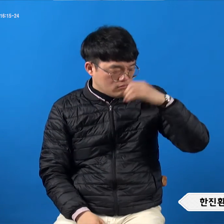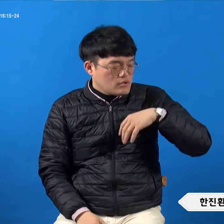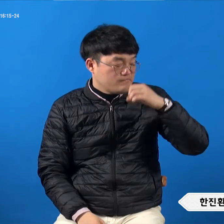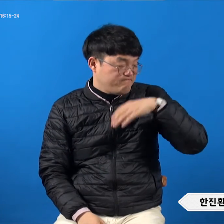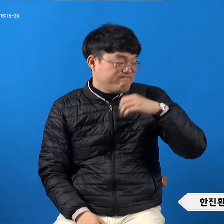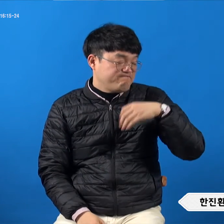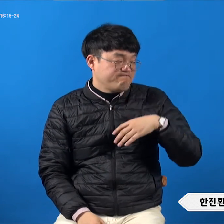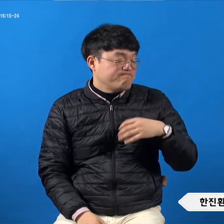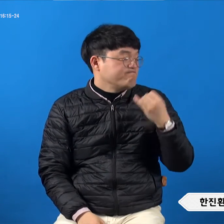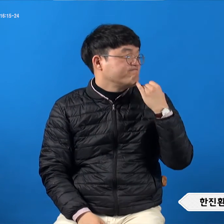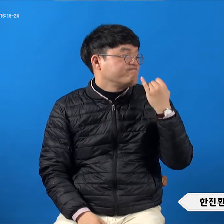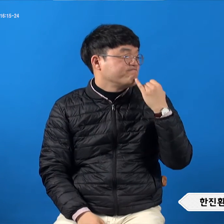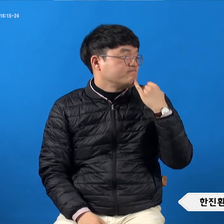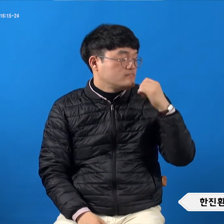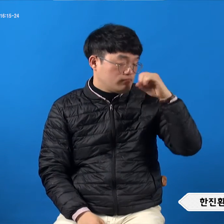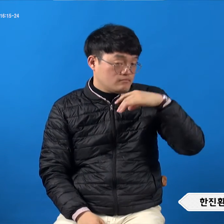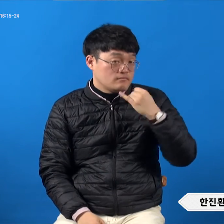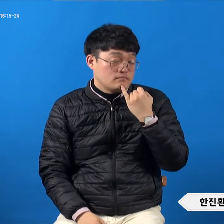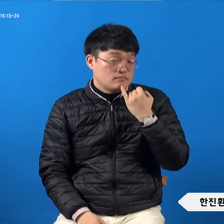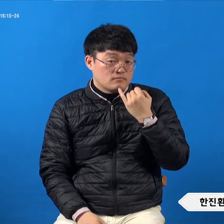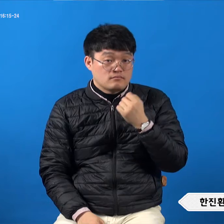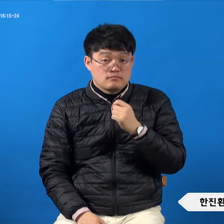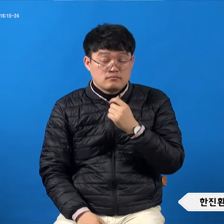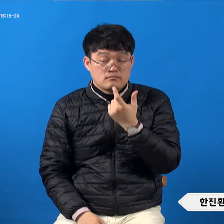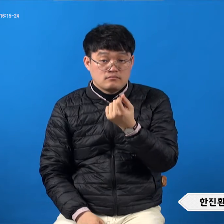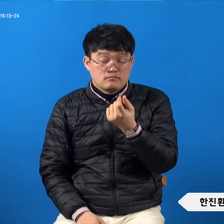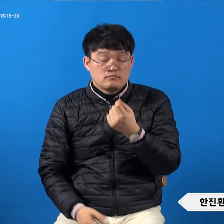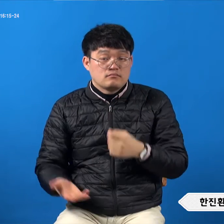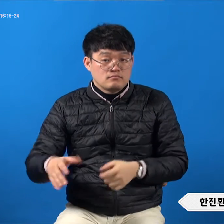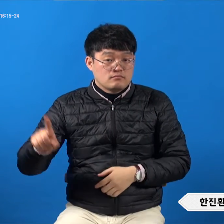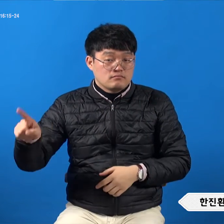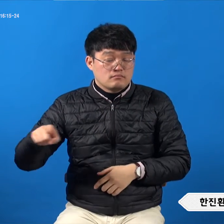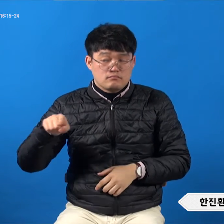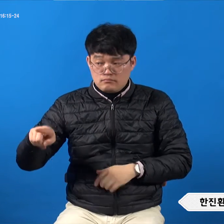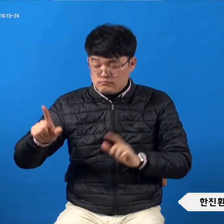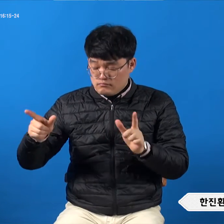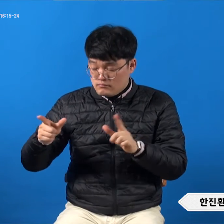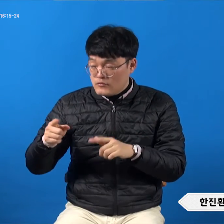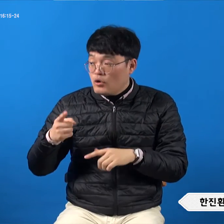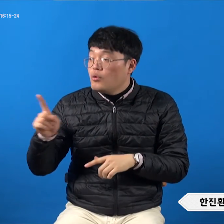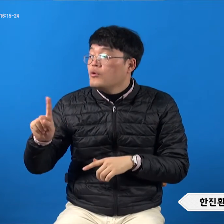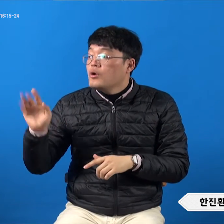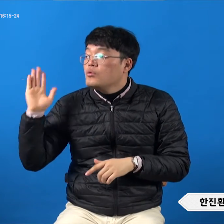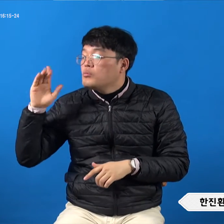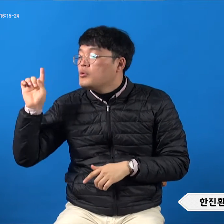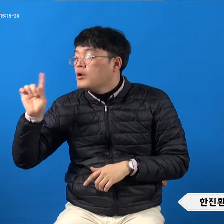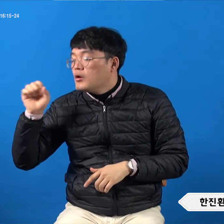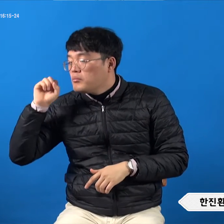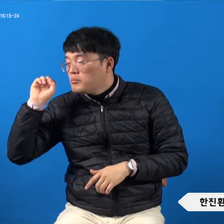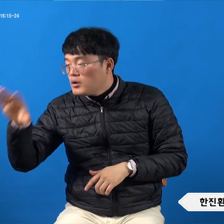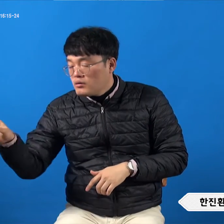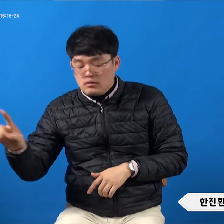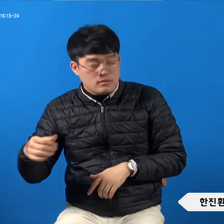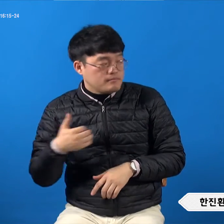그저 그렇지 뭐 괜찮아, 그런 정도 대답인데, 그날따라 그 목사님이 뜻밖에도